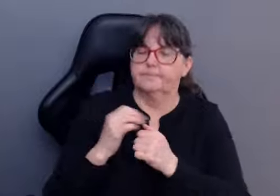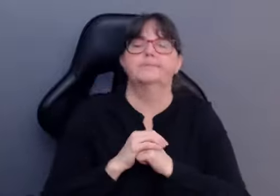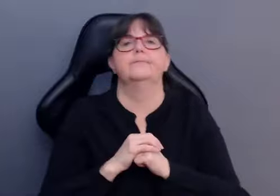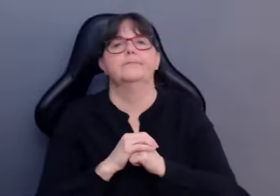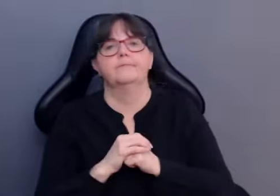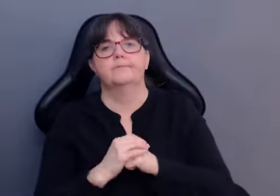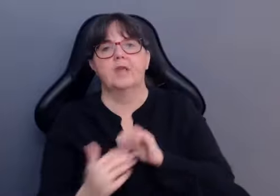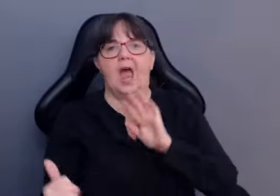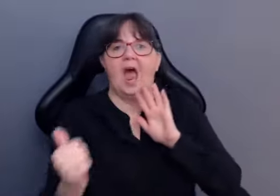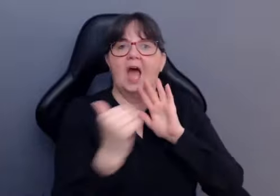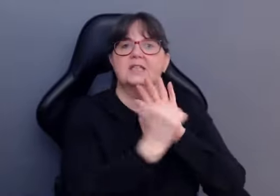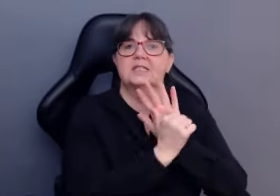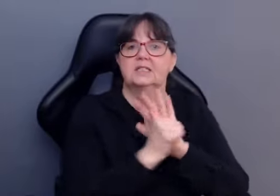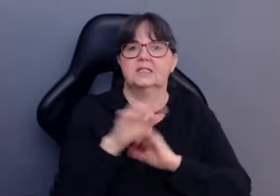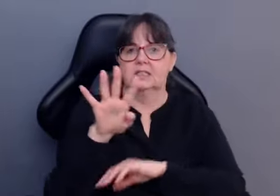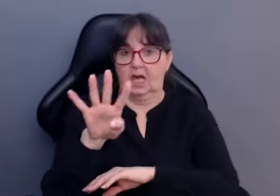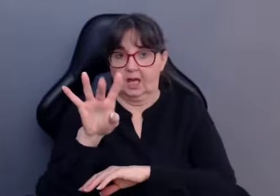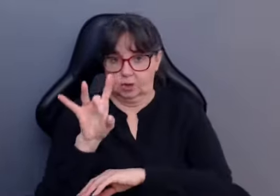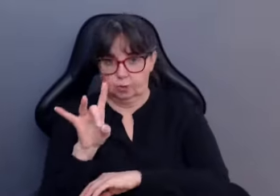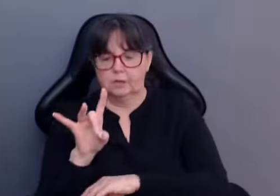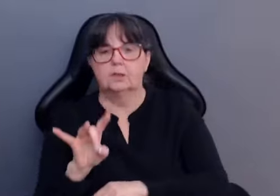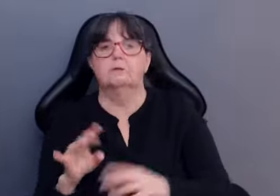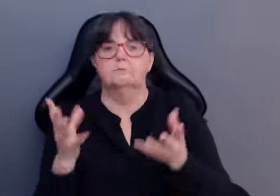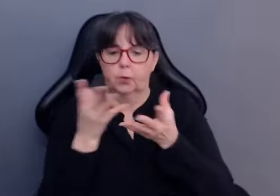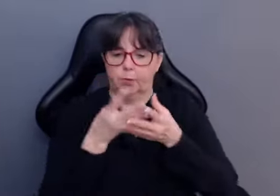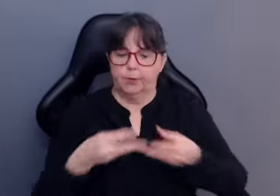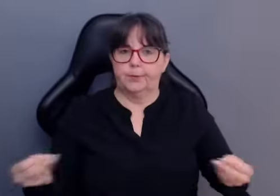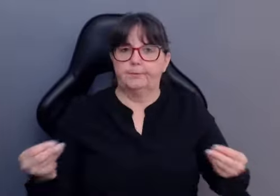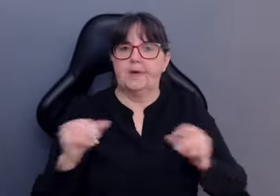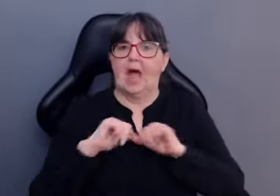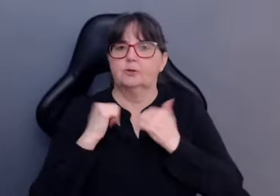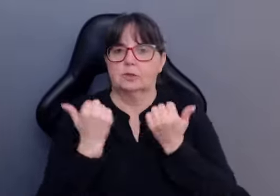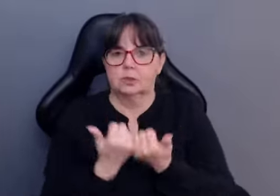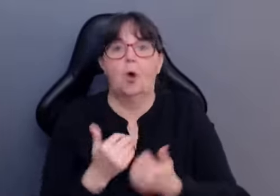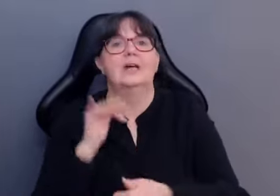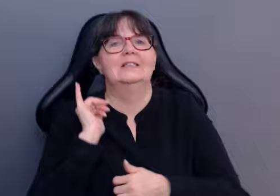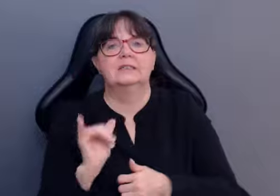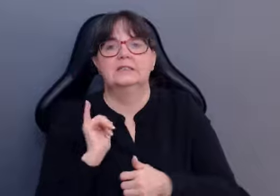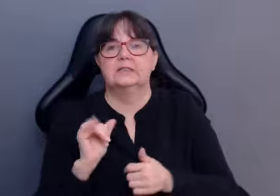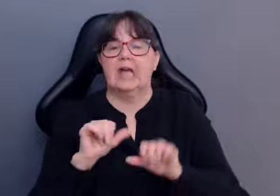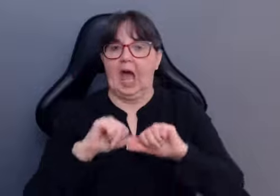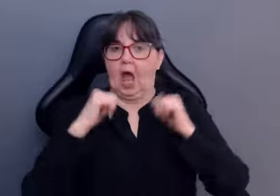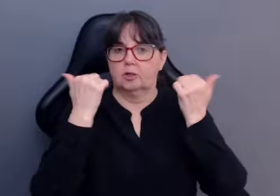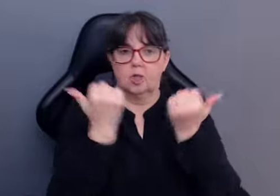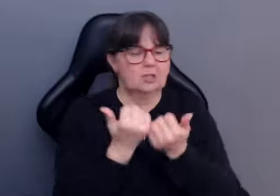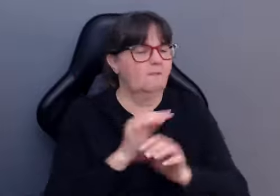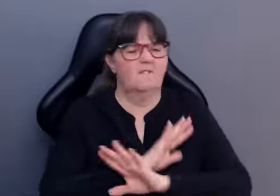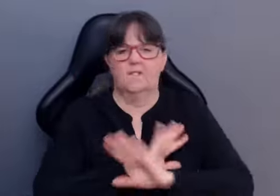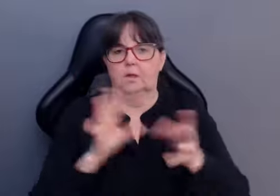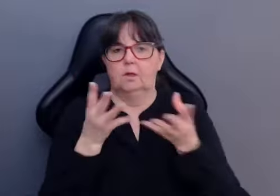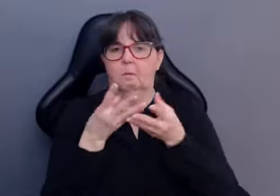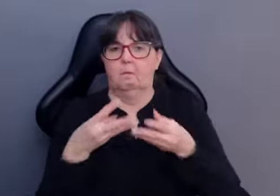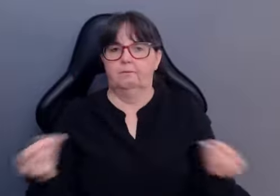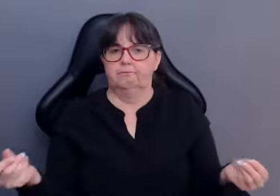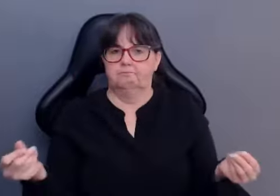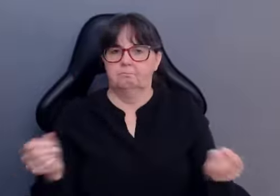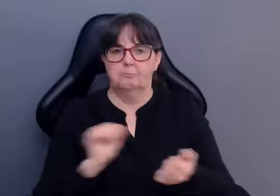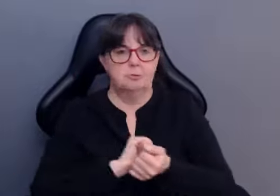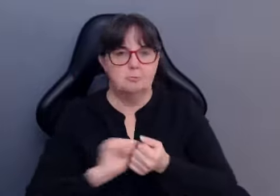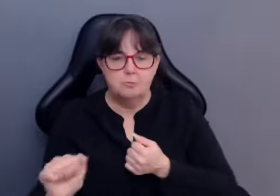Article 48. Dissolution. En cas de dissolution de la corporation ou de la